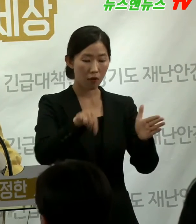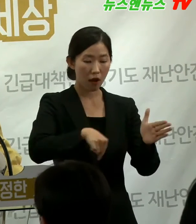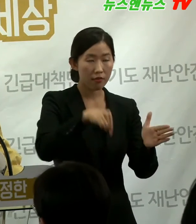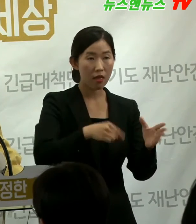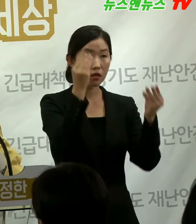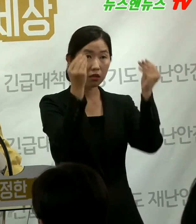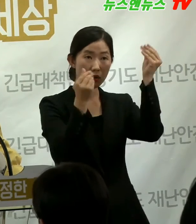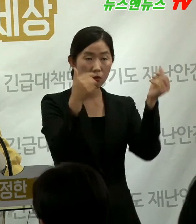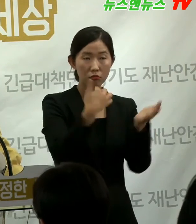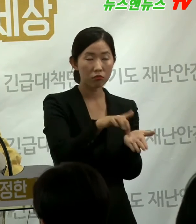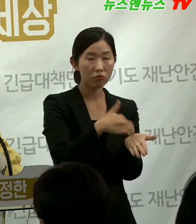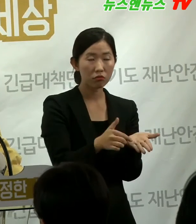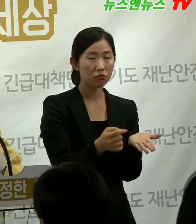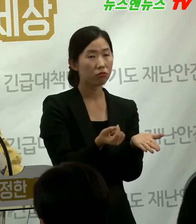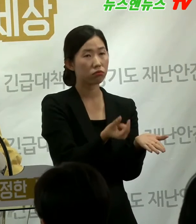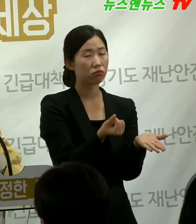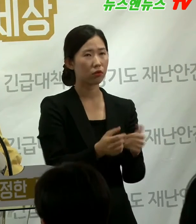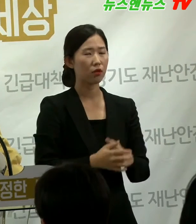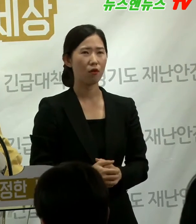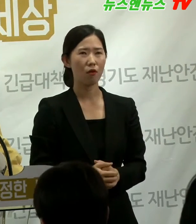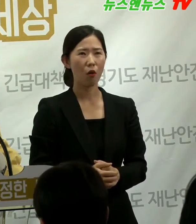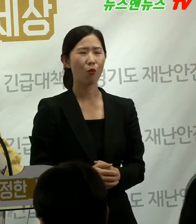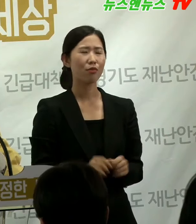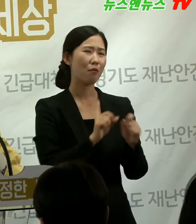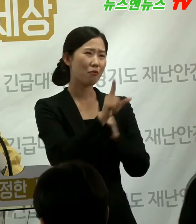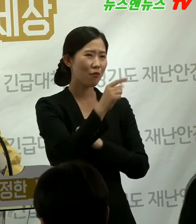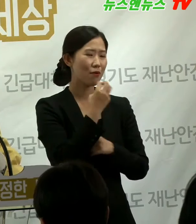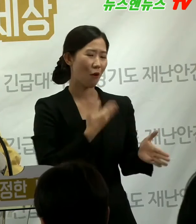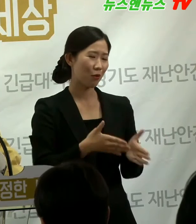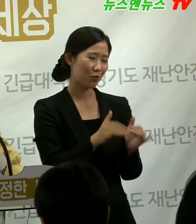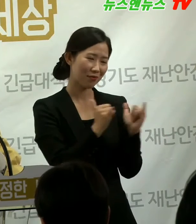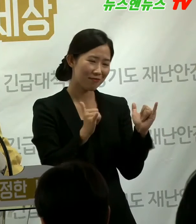경기도 사람들이 서울을 가서 서울시장님 한테 잘 막아주시라고